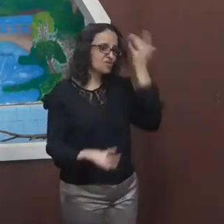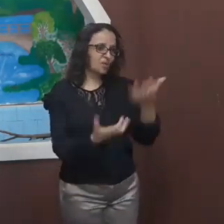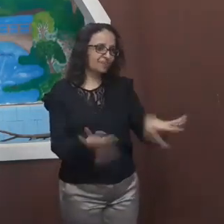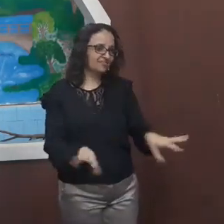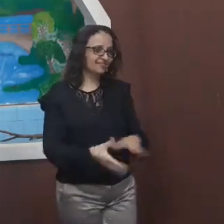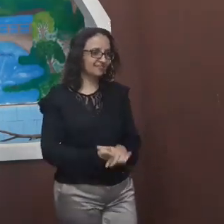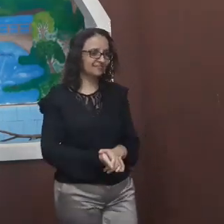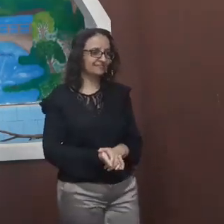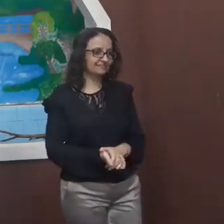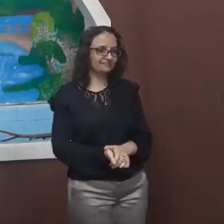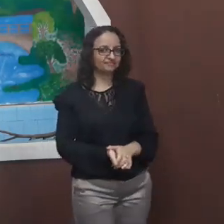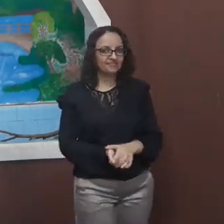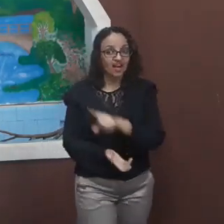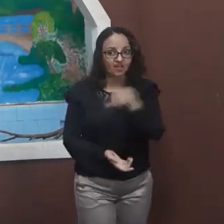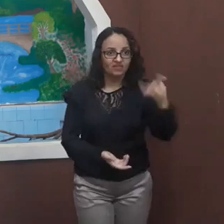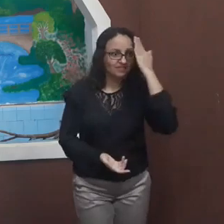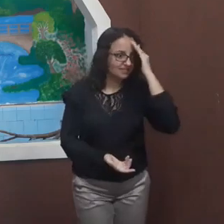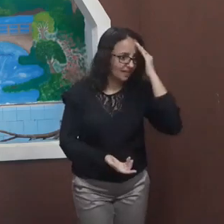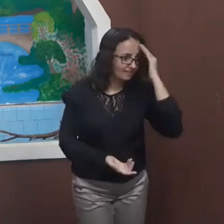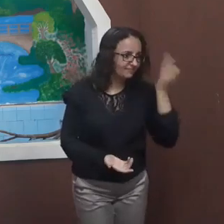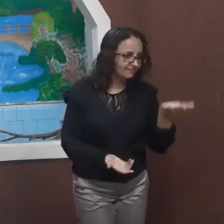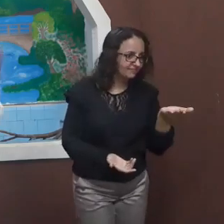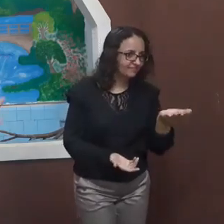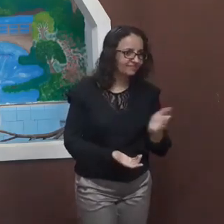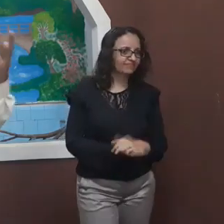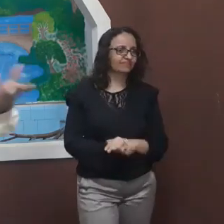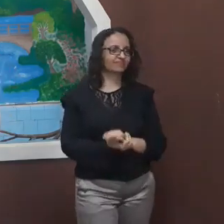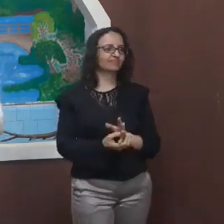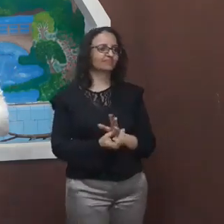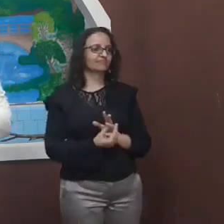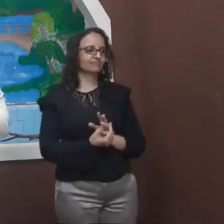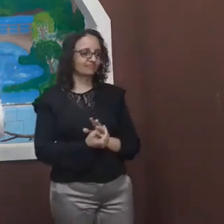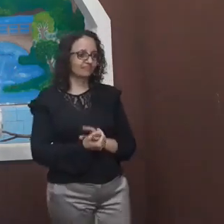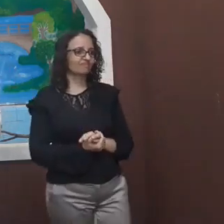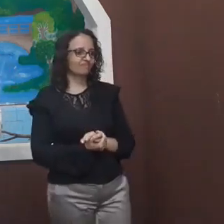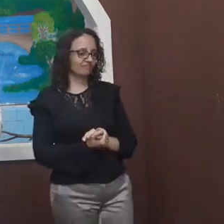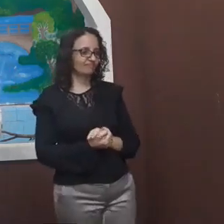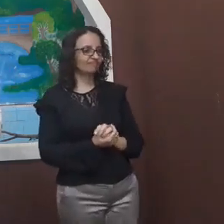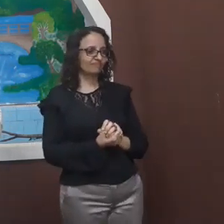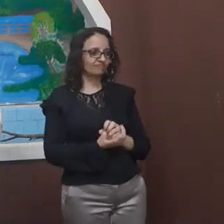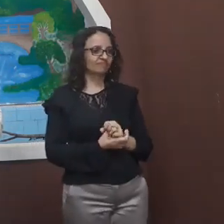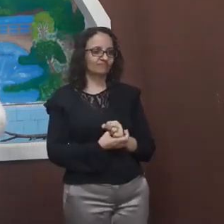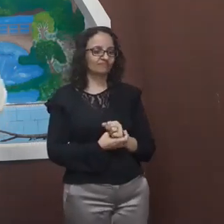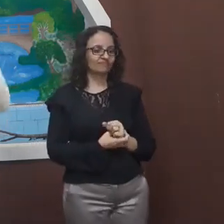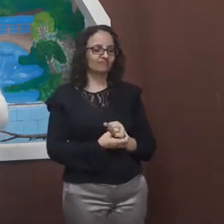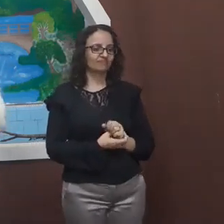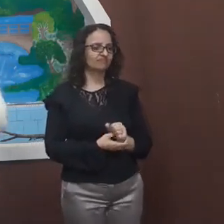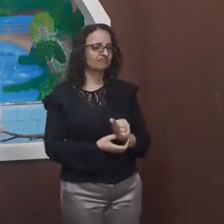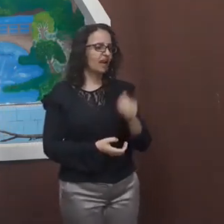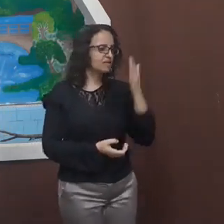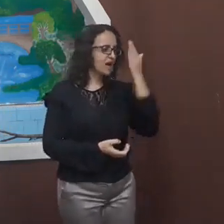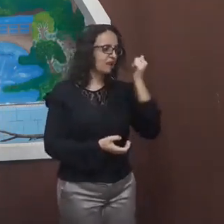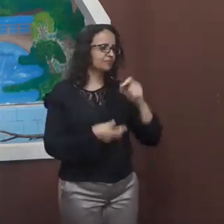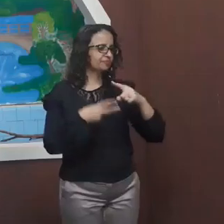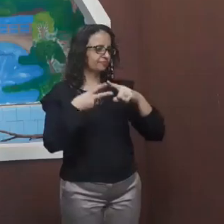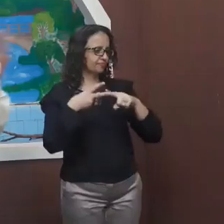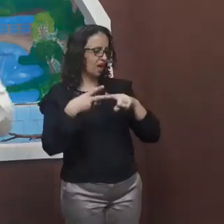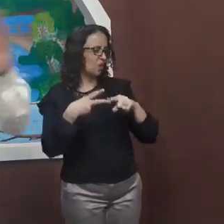Entendeu, igreja? Todo dia pegar a Bíblia e ler. Sabe o que é outra coisa?